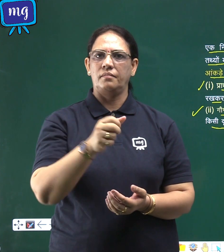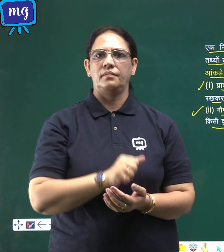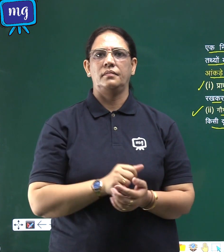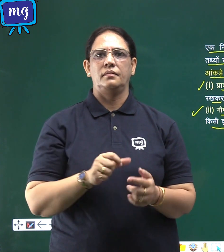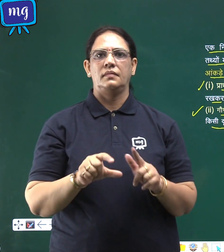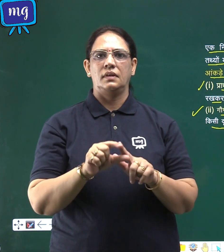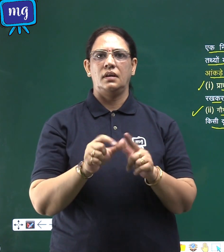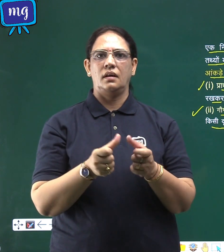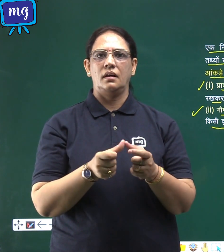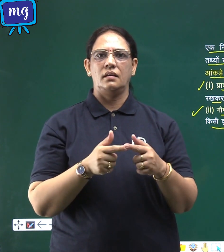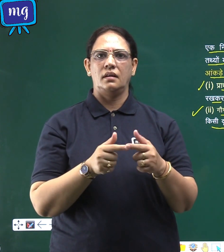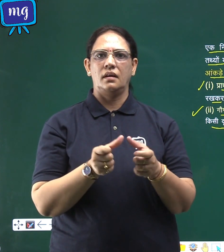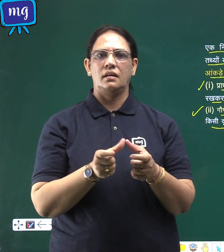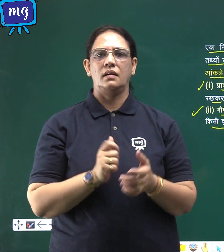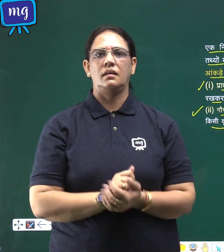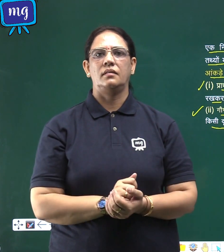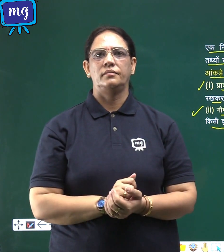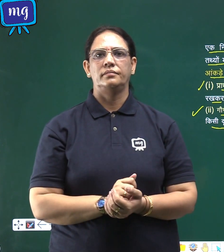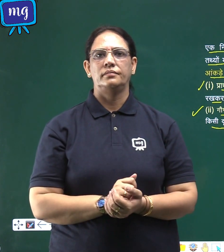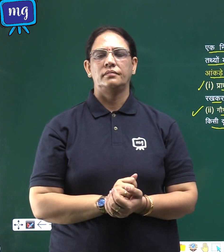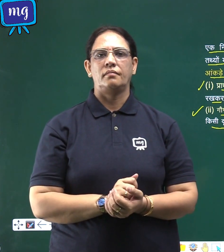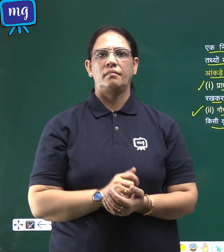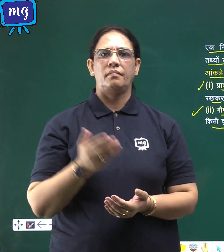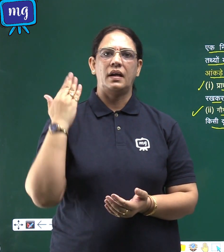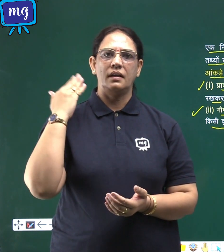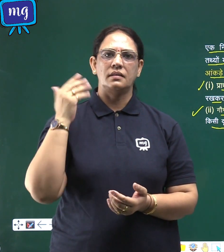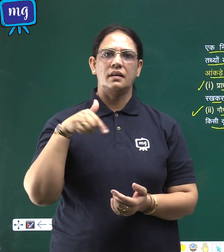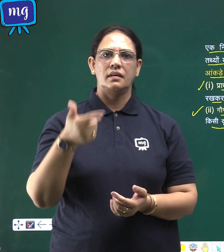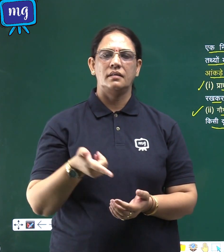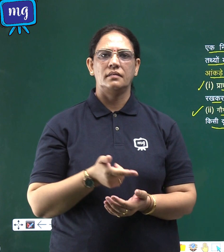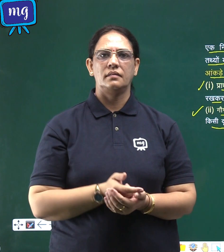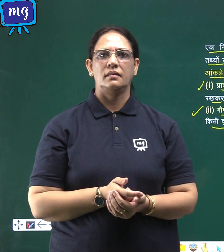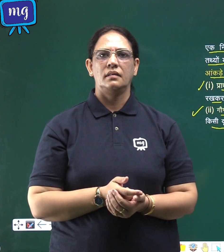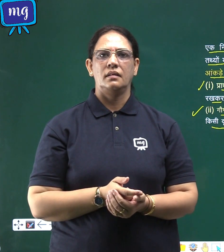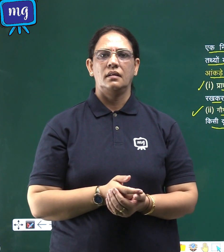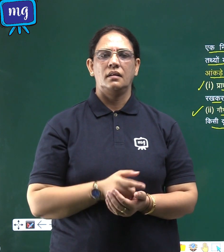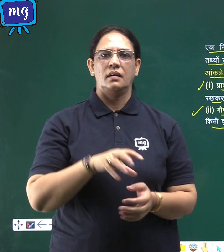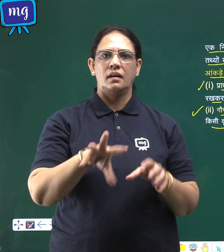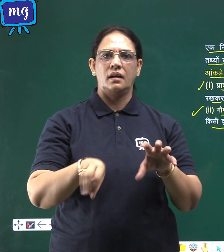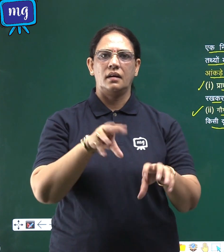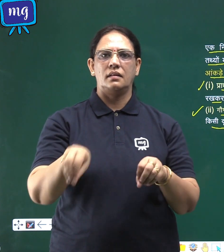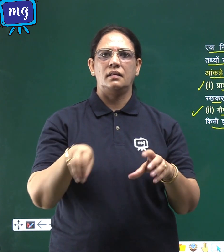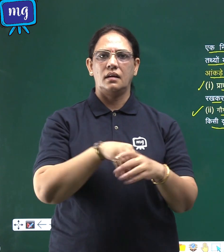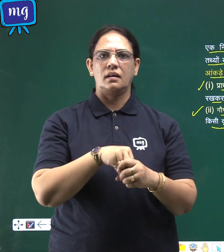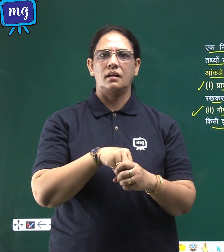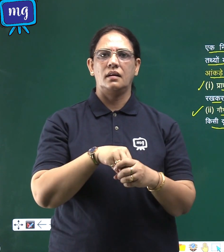पहले से एकत्रत आकड़े